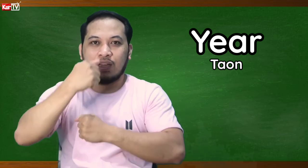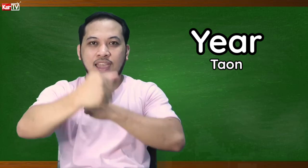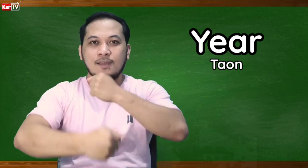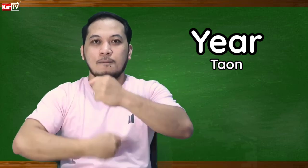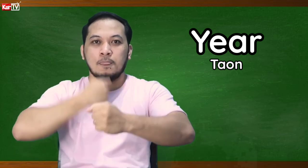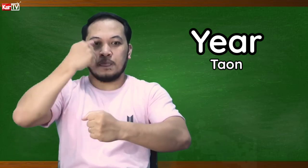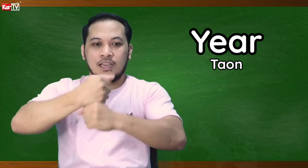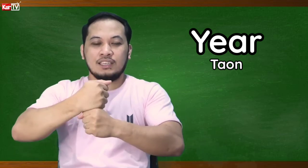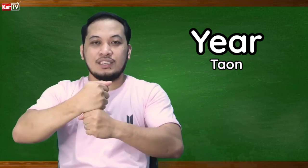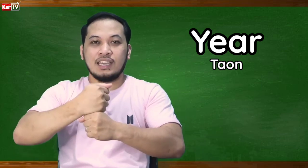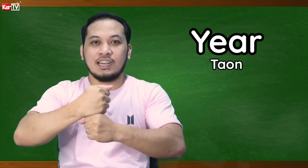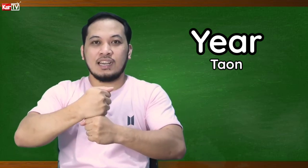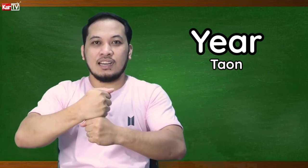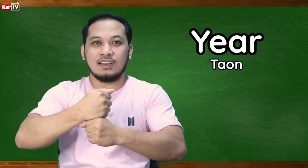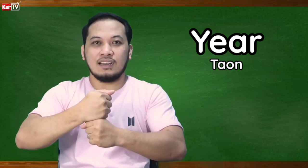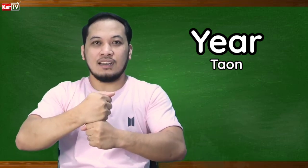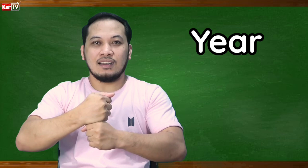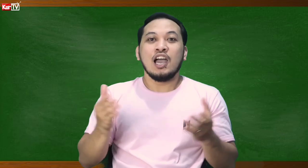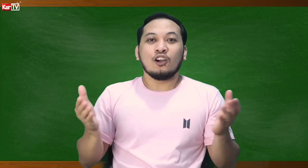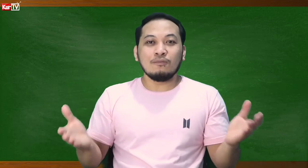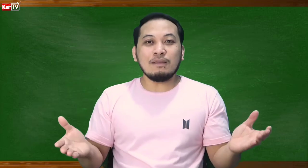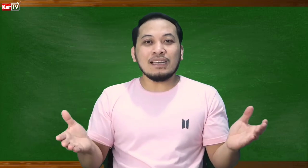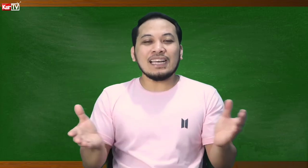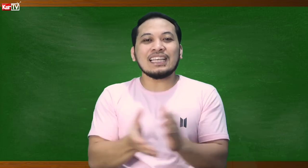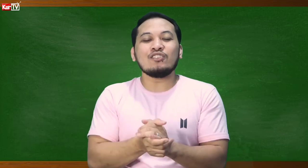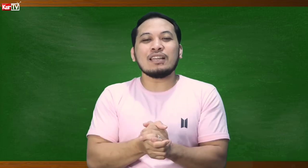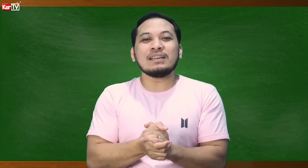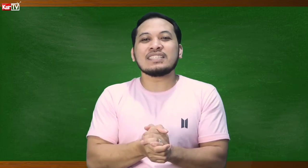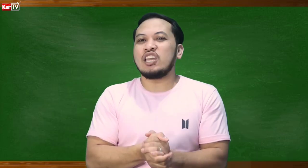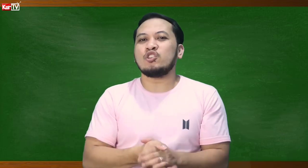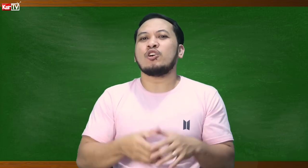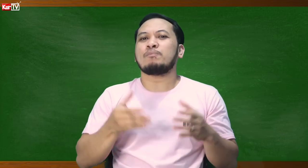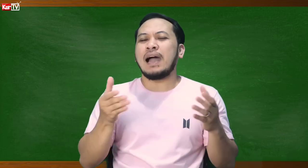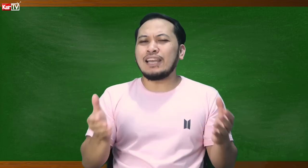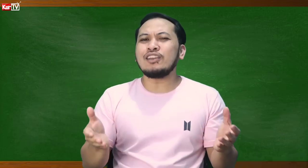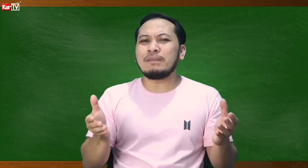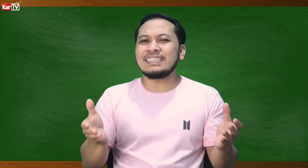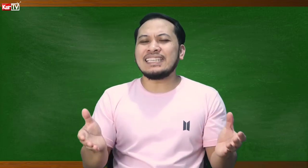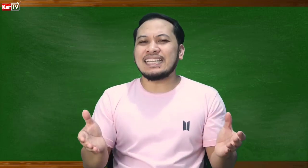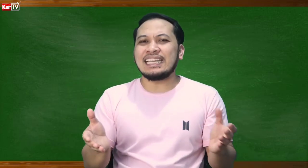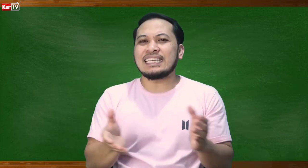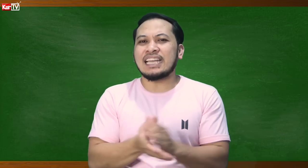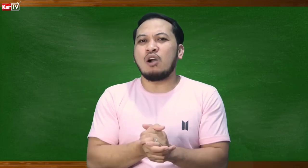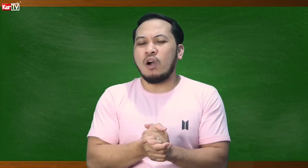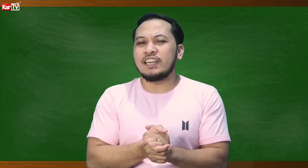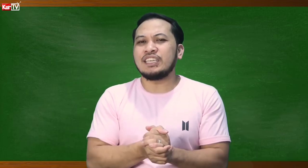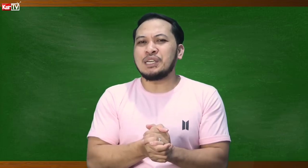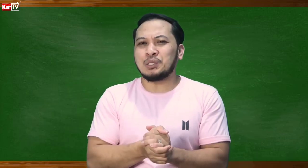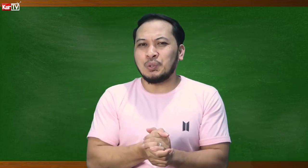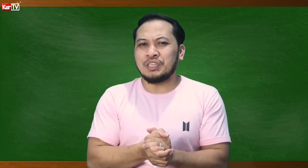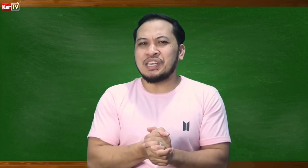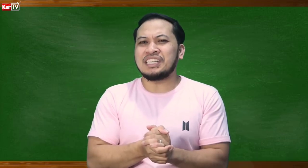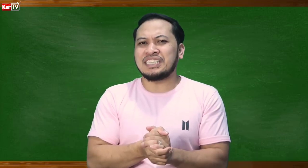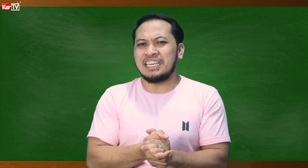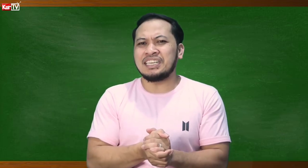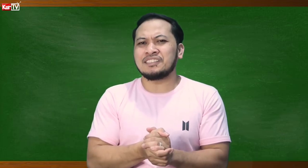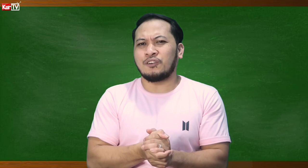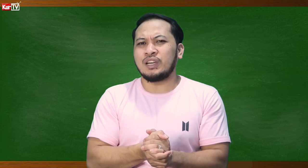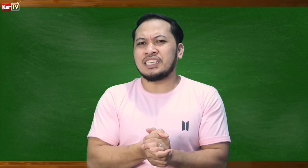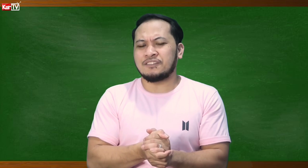Okay? Year. Kung may magtatanong naman sa inyo, paano naman sinisenyas ang 1 year, 2 years, 3 years, 4 years,